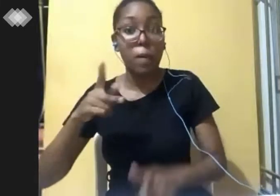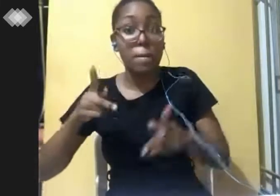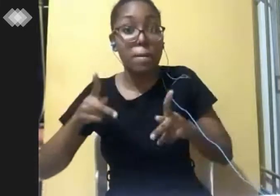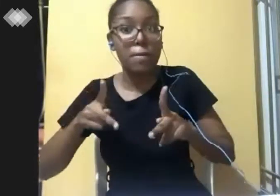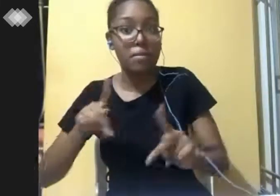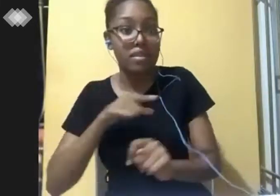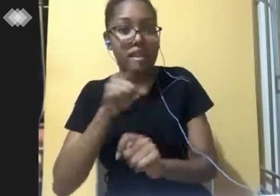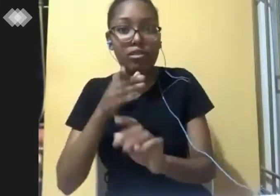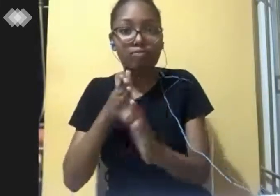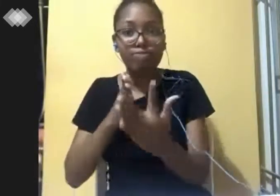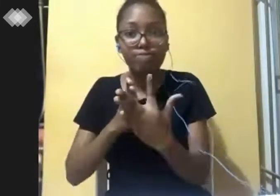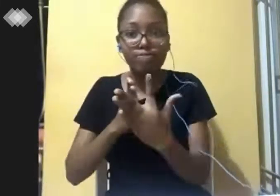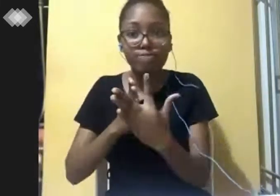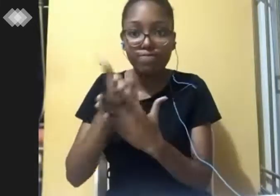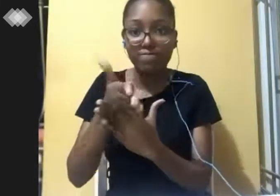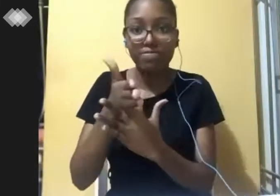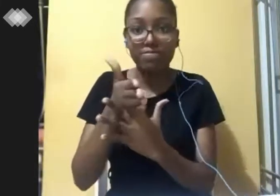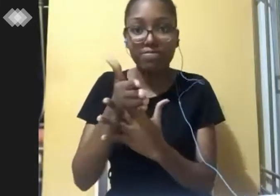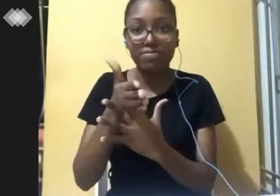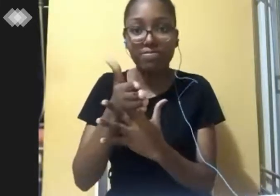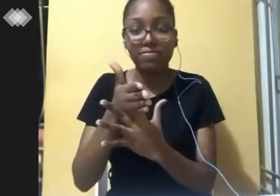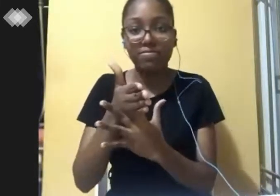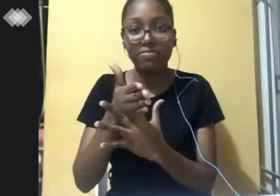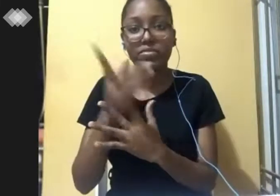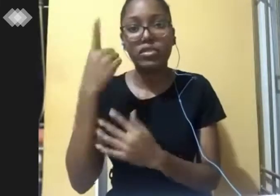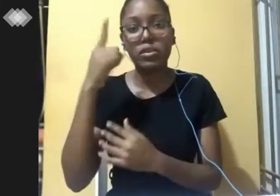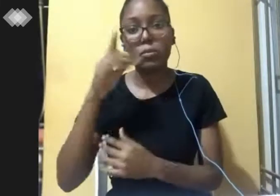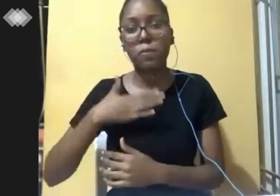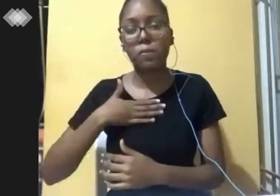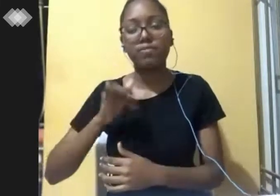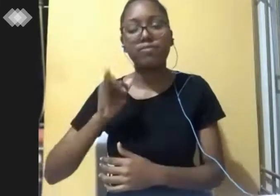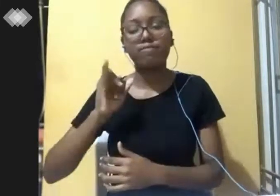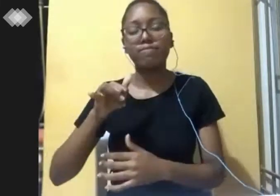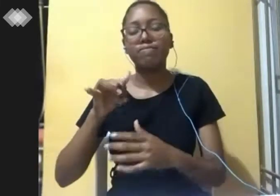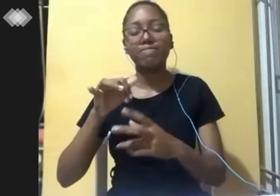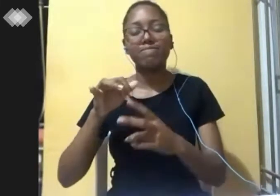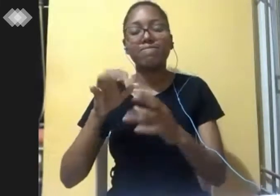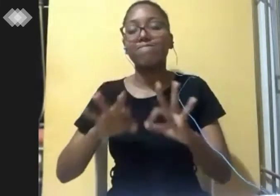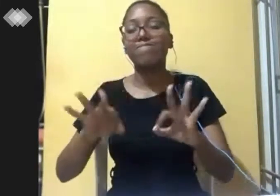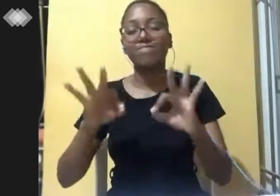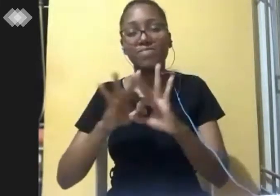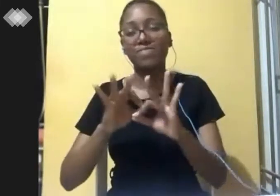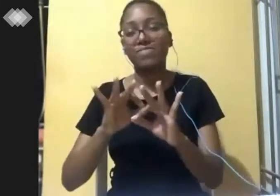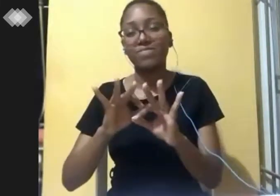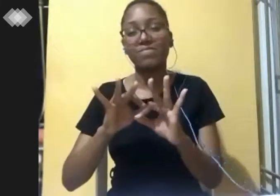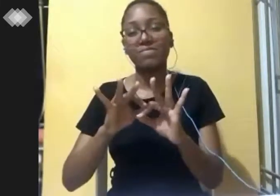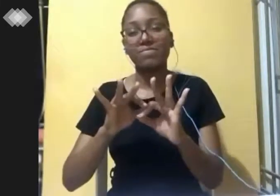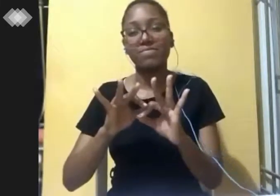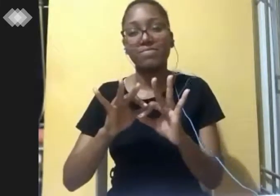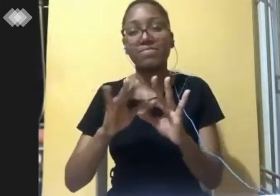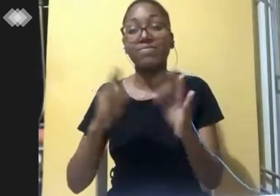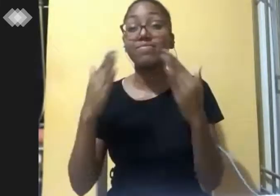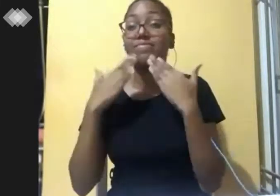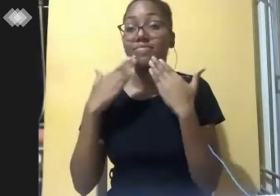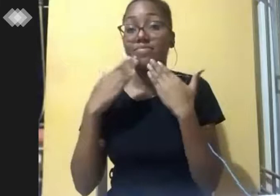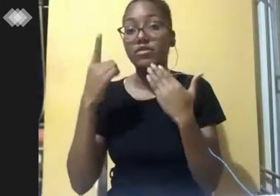hecho, realmente para mí ha valido la pena este seminario. Así que muchas gracias por la